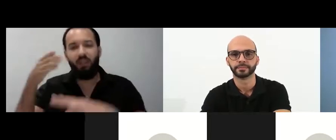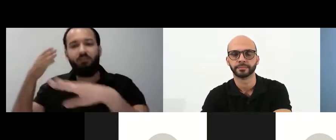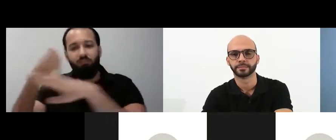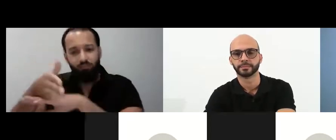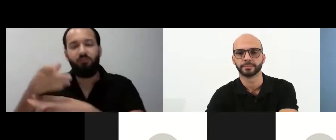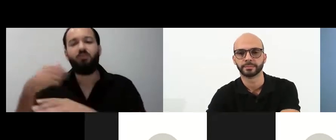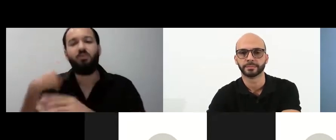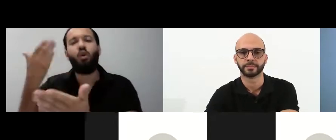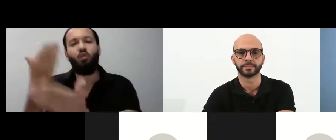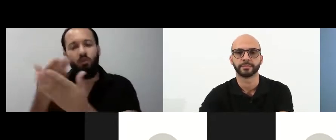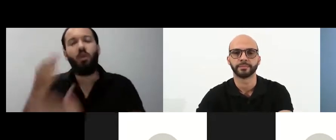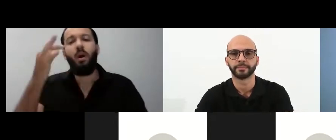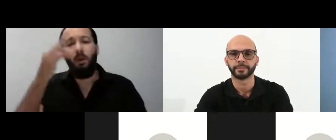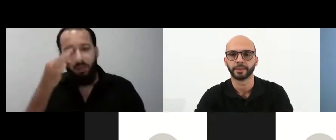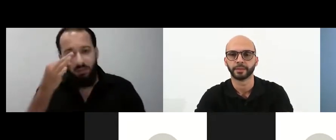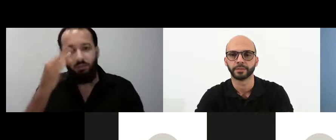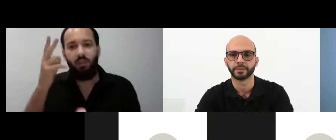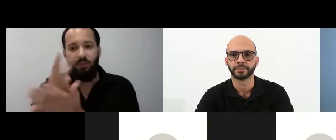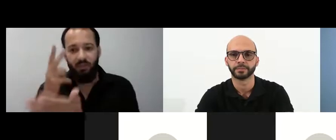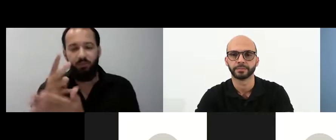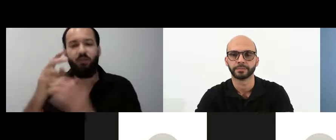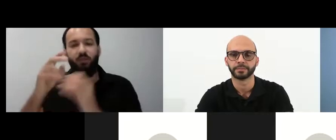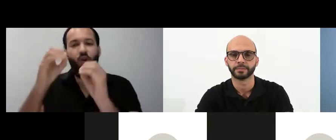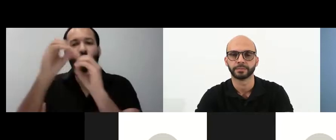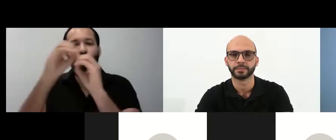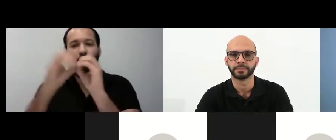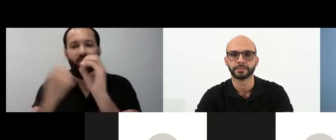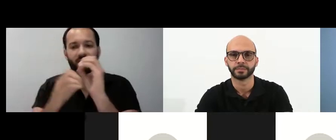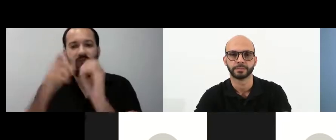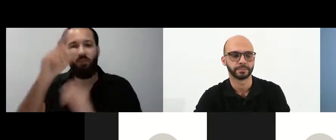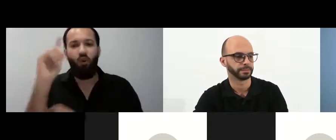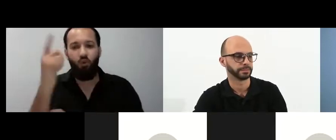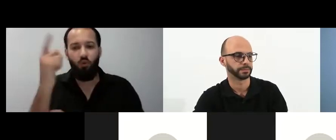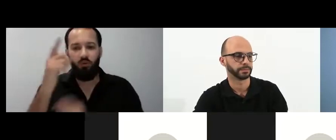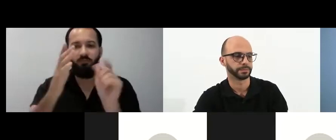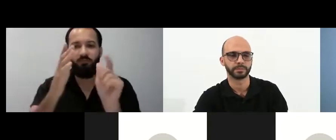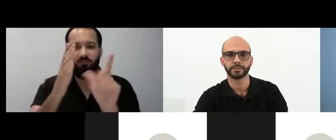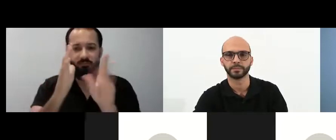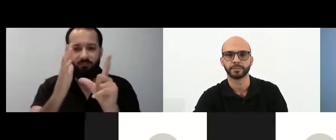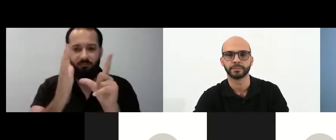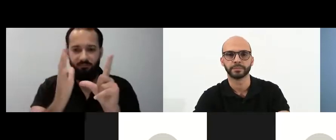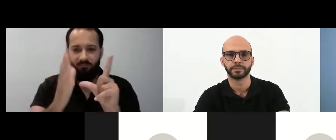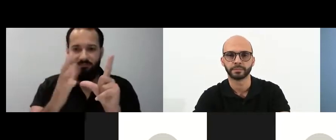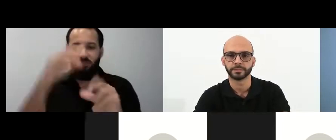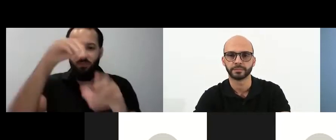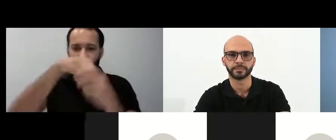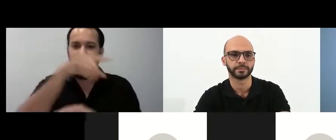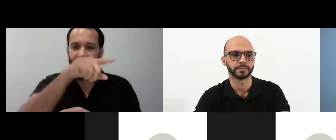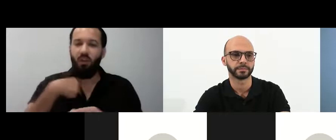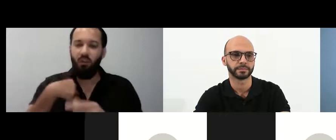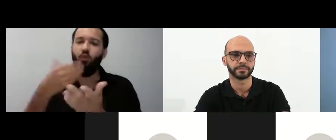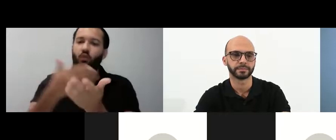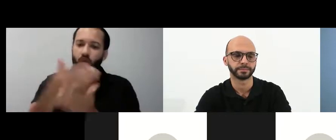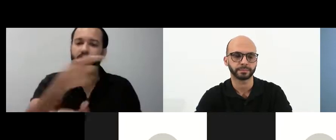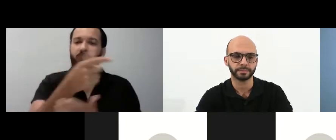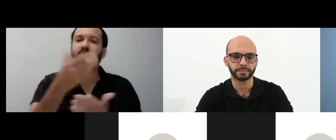quando eu fui para a faculdade, que eu comecei a estudar na graduação, era lá em Goiânia, no meu curso de